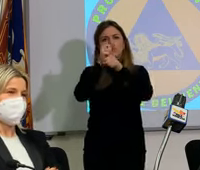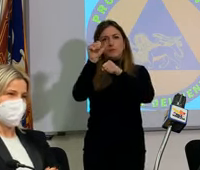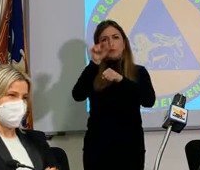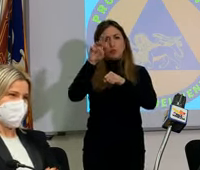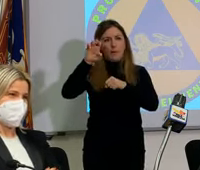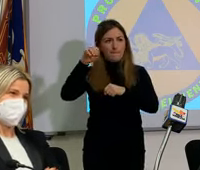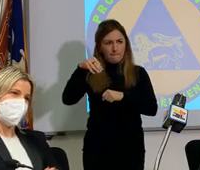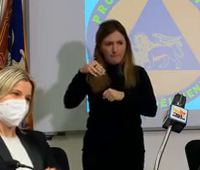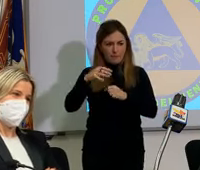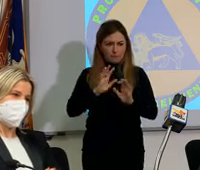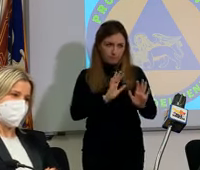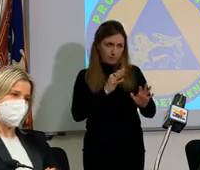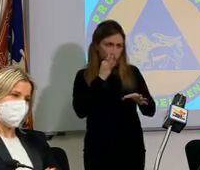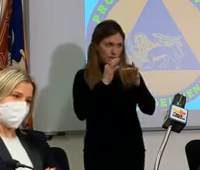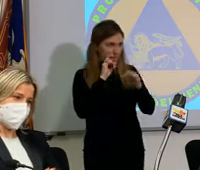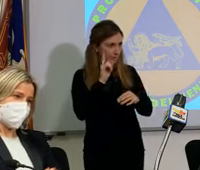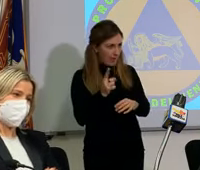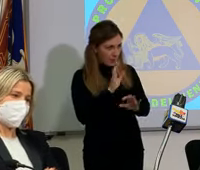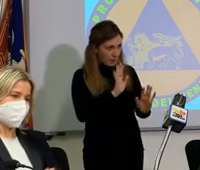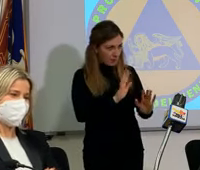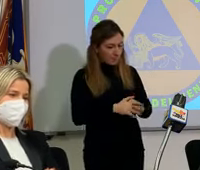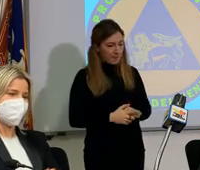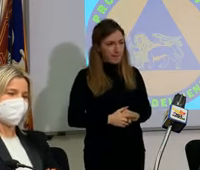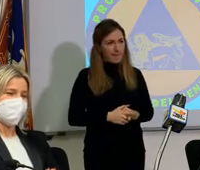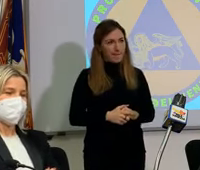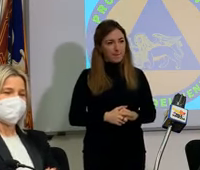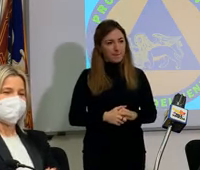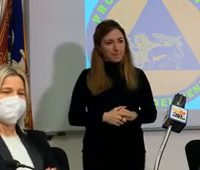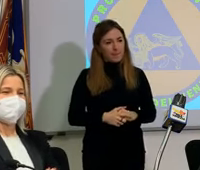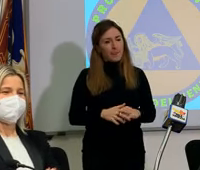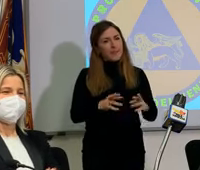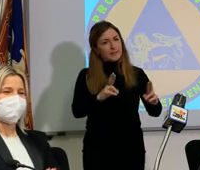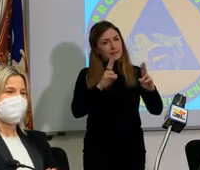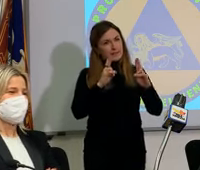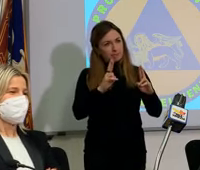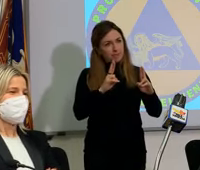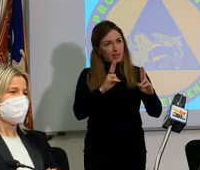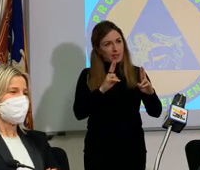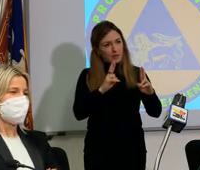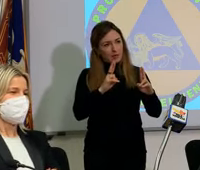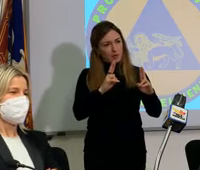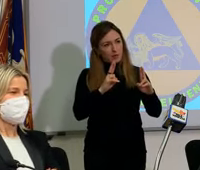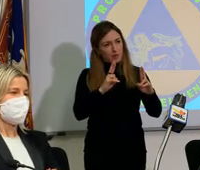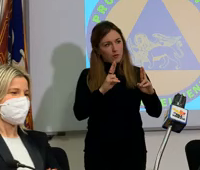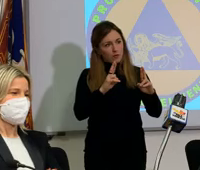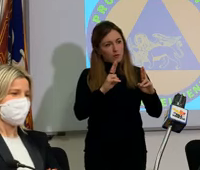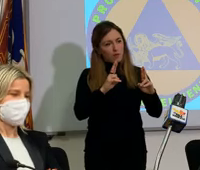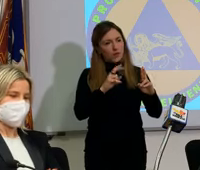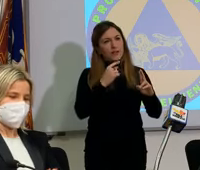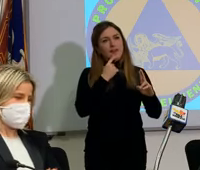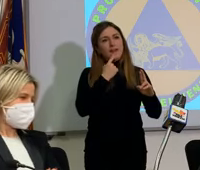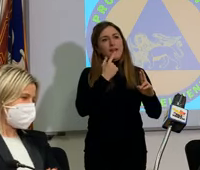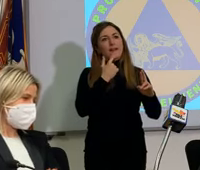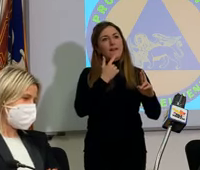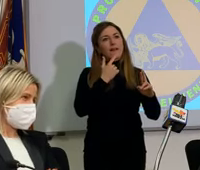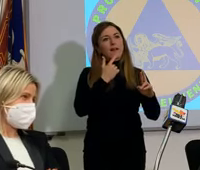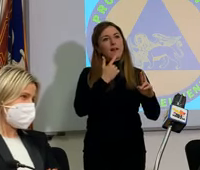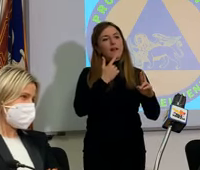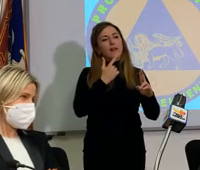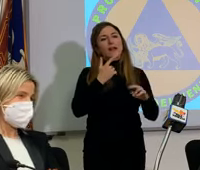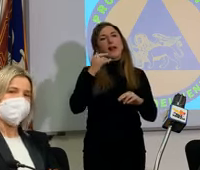se spiego per l'ennesima volta così spero che capiscano anche quelli che vogliono fare che fanno finta di non capire una realtà